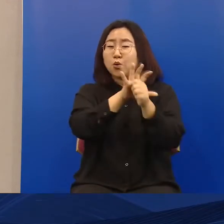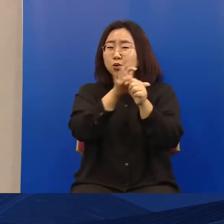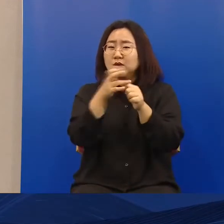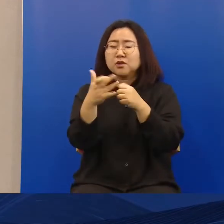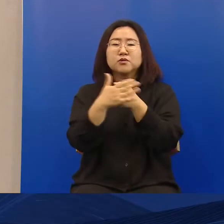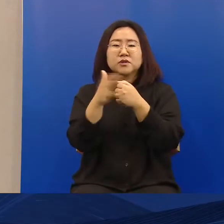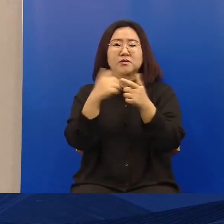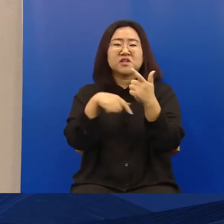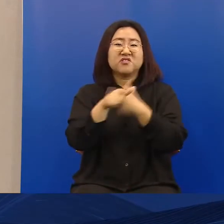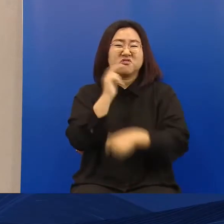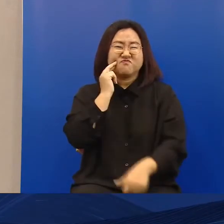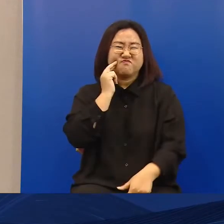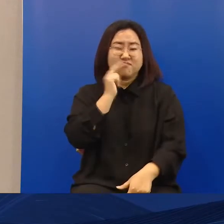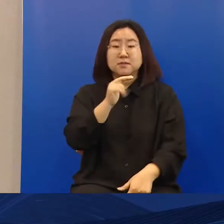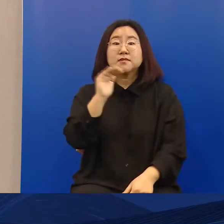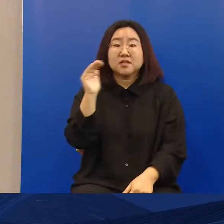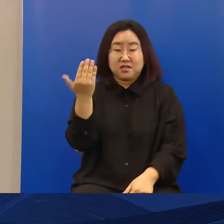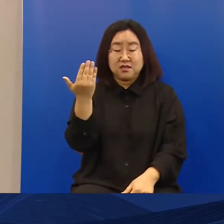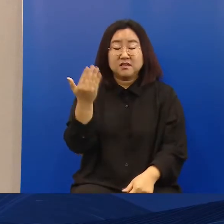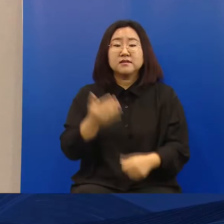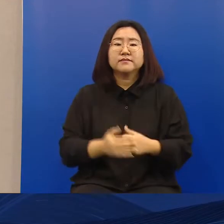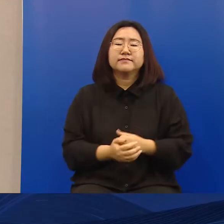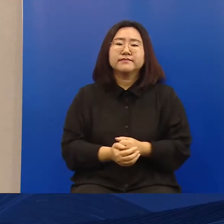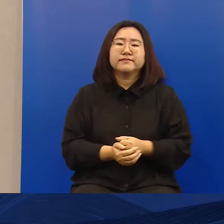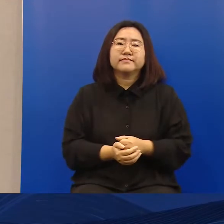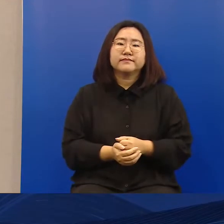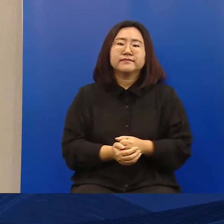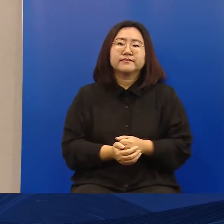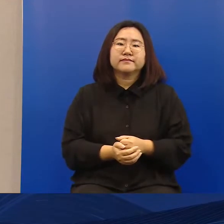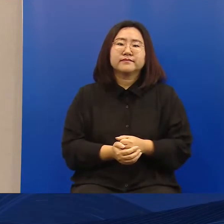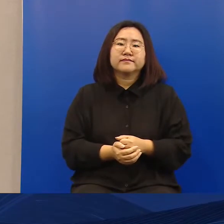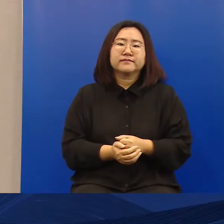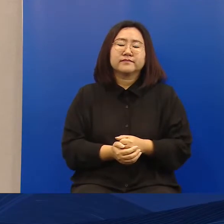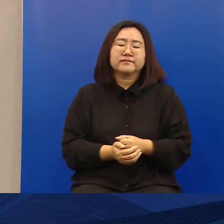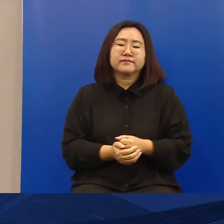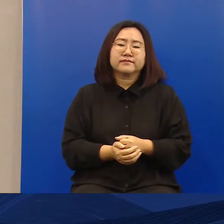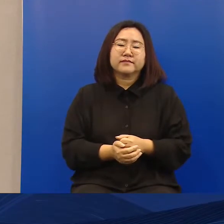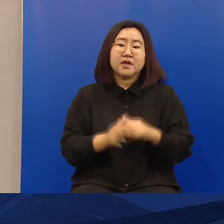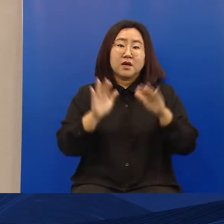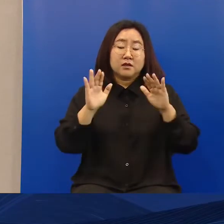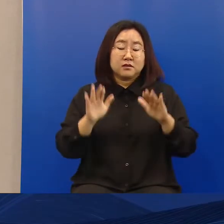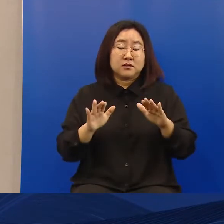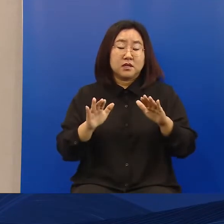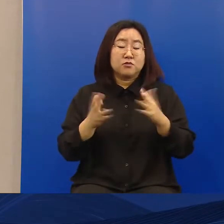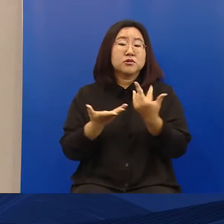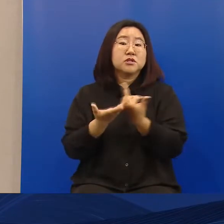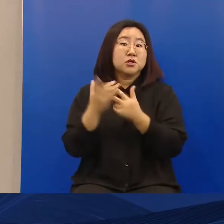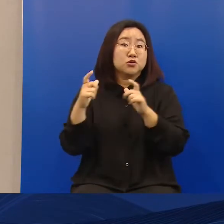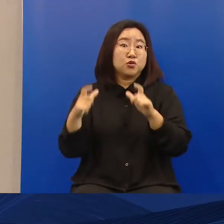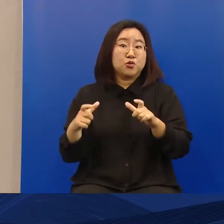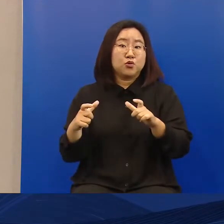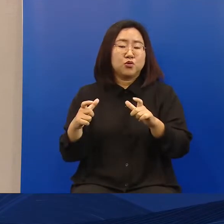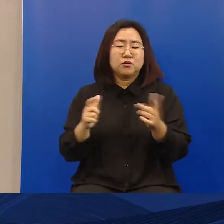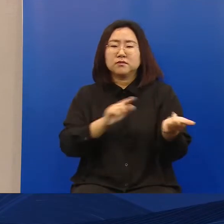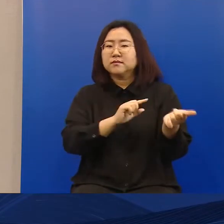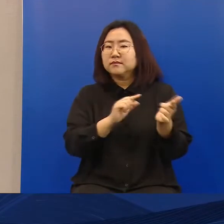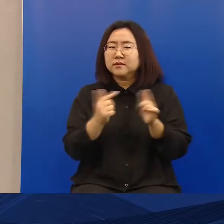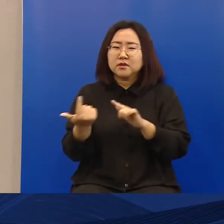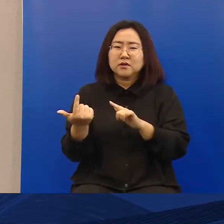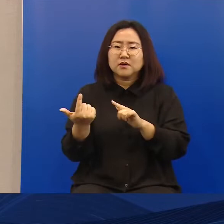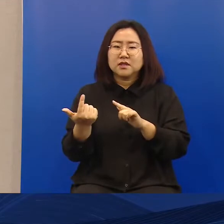통해서 더 심화되었는데 이런 과정에서 지금 우리 제주도에서 이렇게 여러